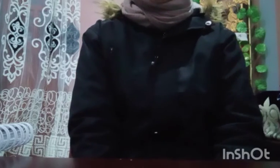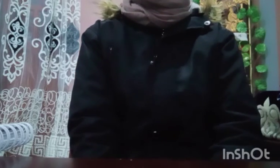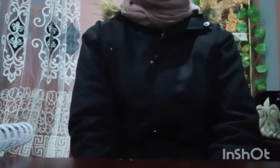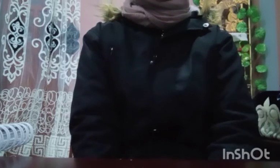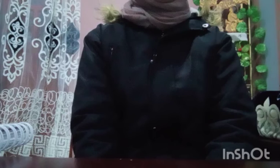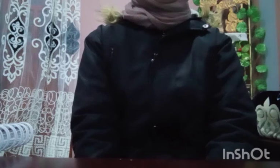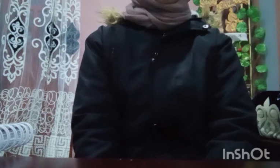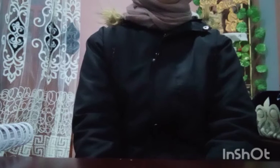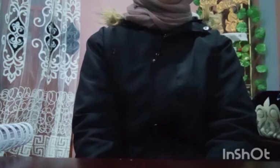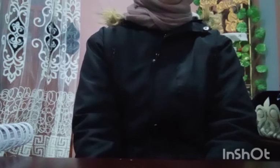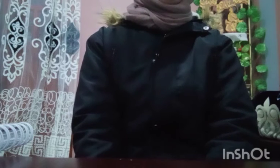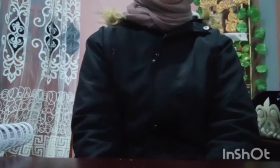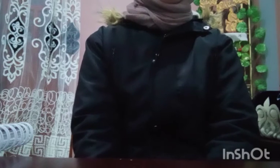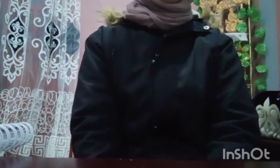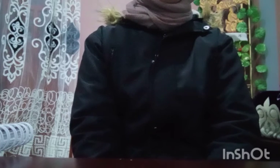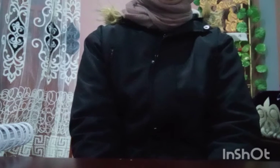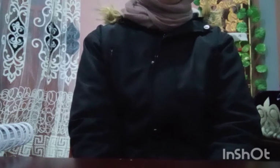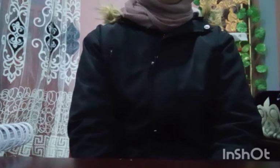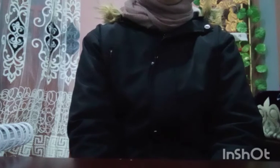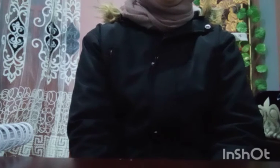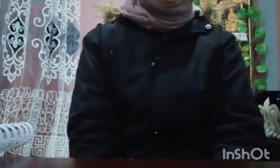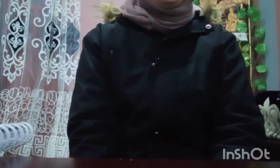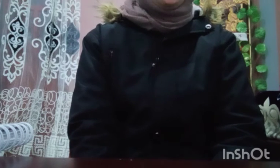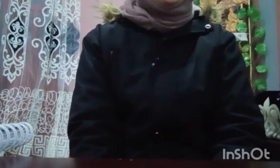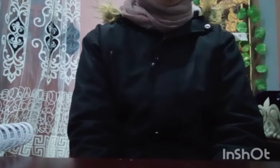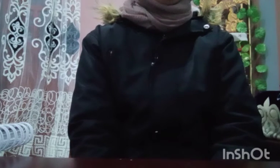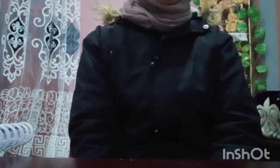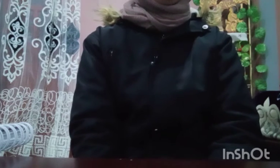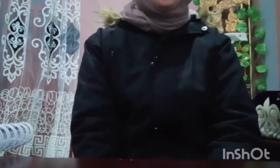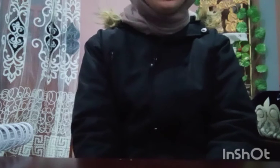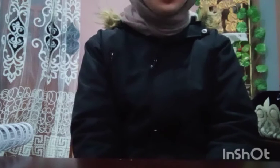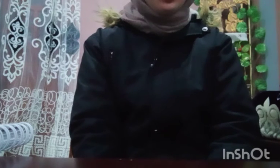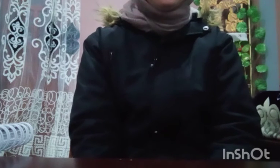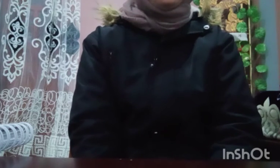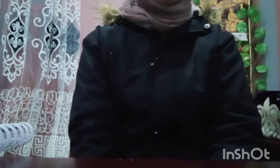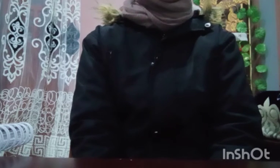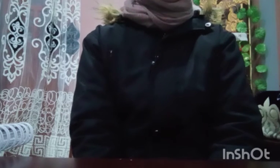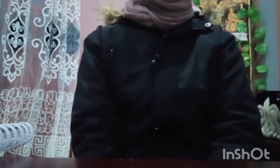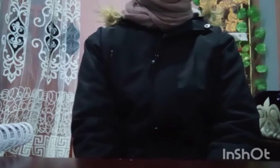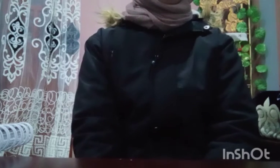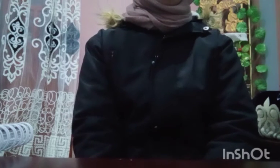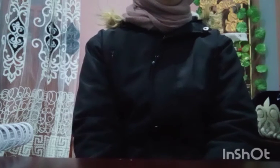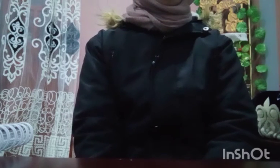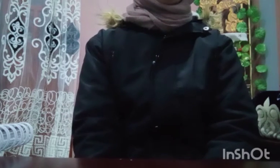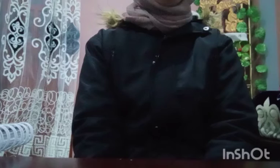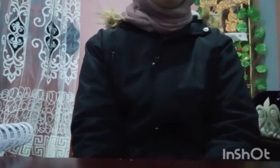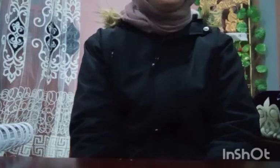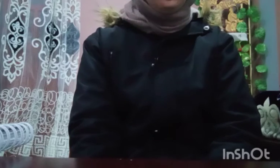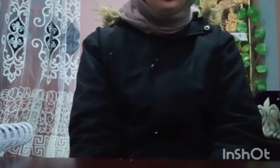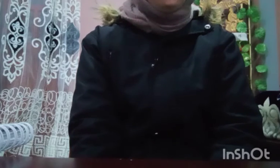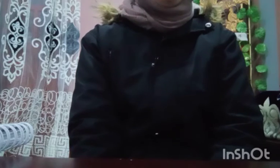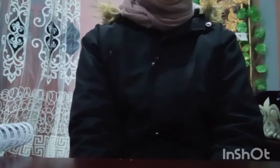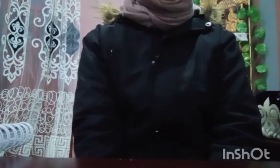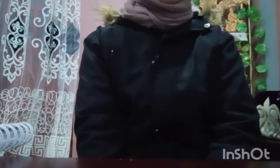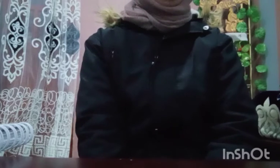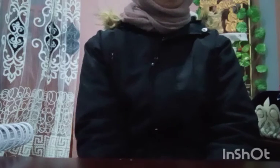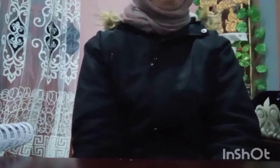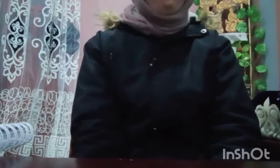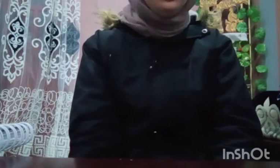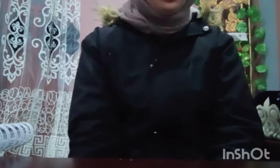اكثر، يعني كما قولوها شهدت اكثر، روتيني ولي عندي مفيد